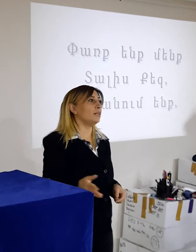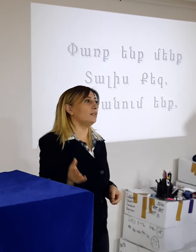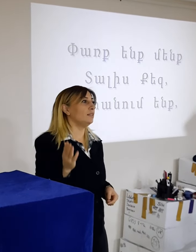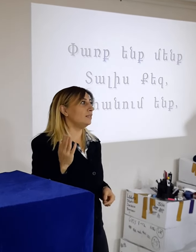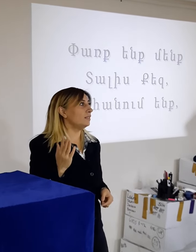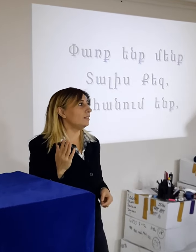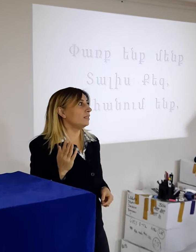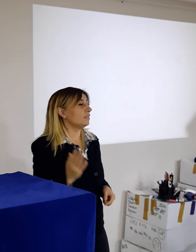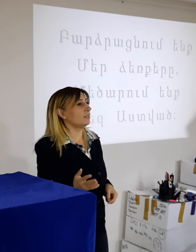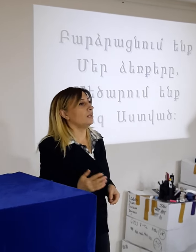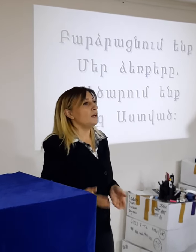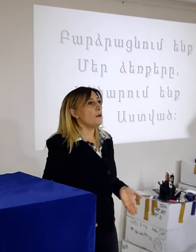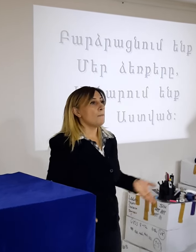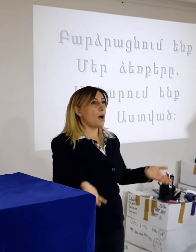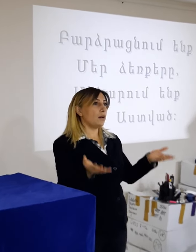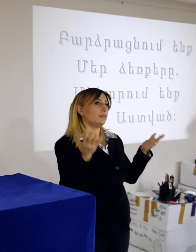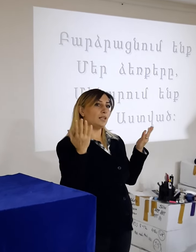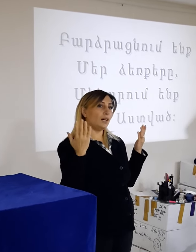դոհանում են,